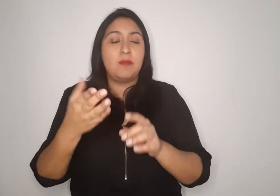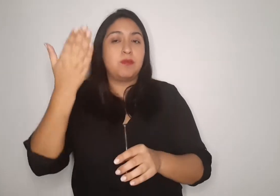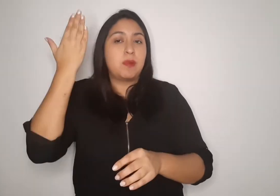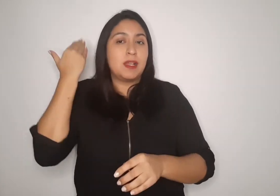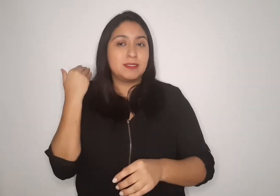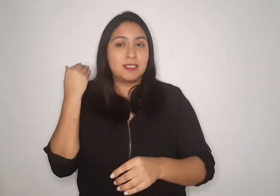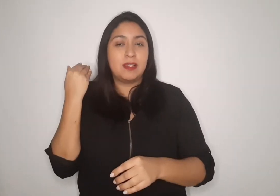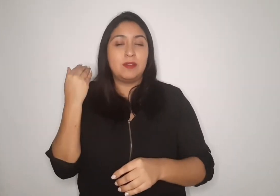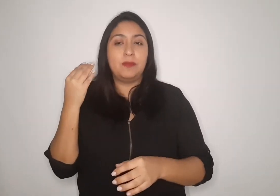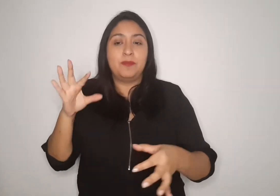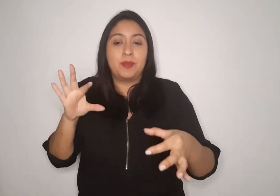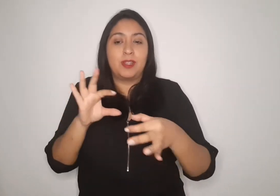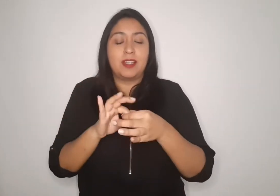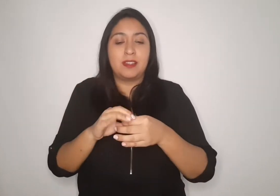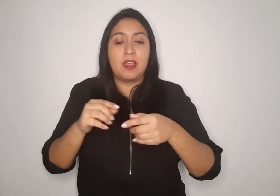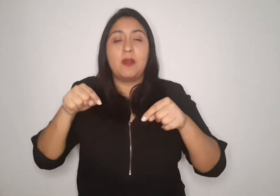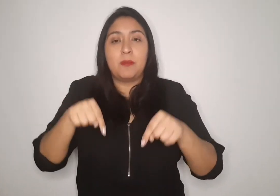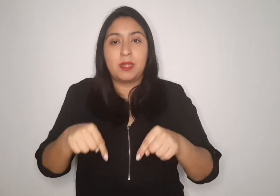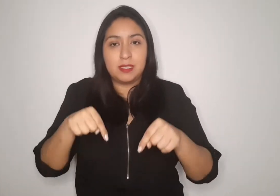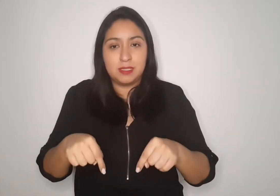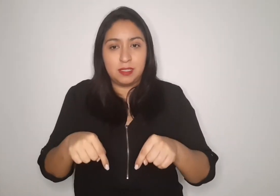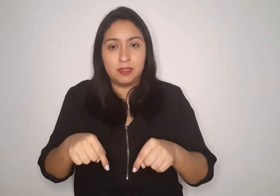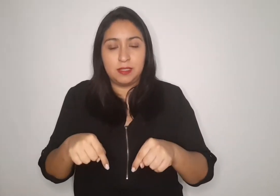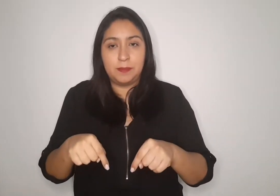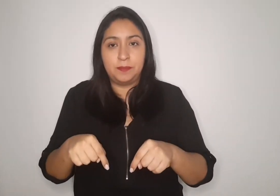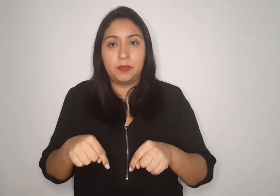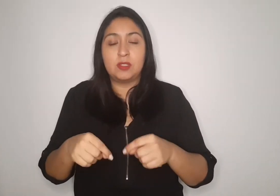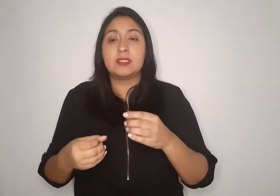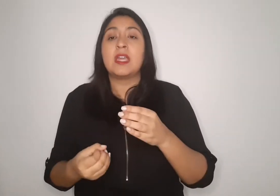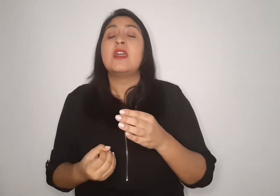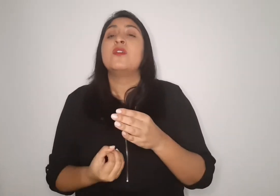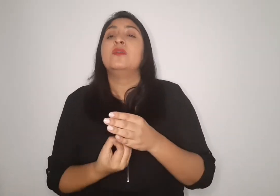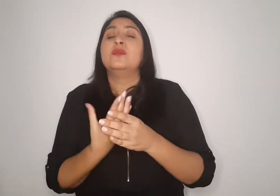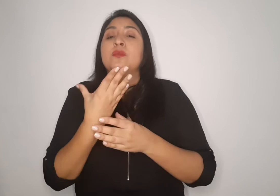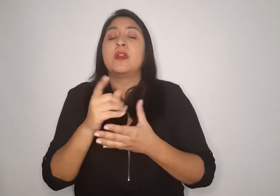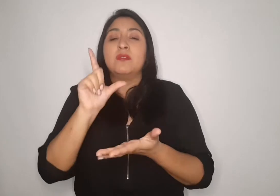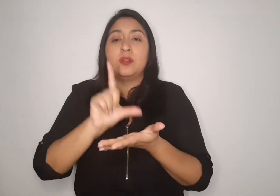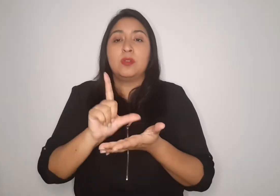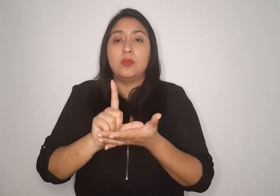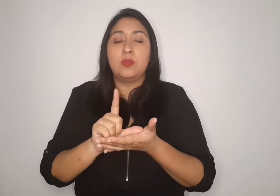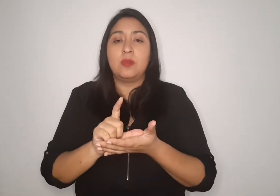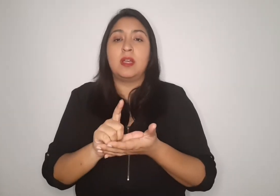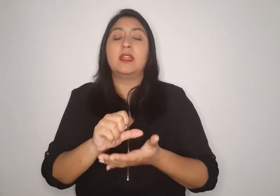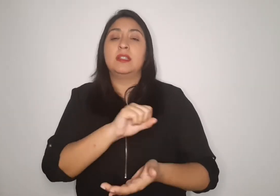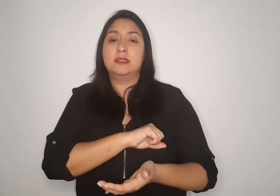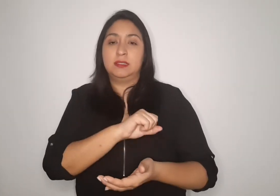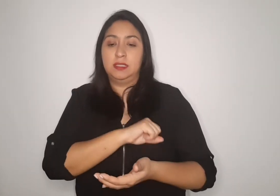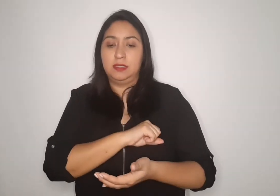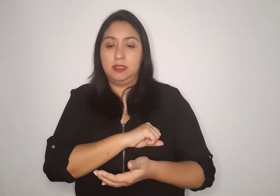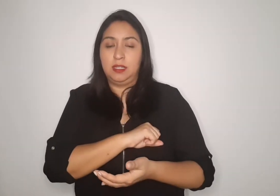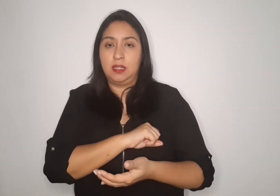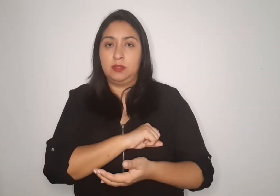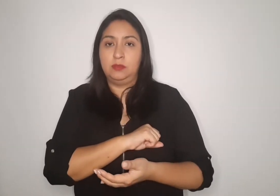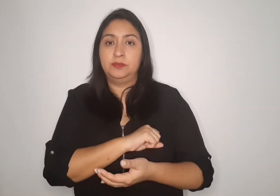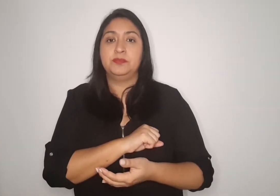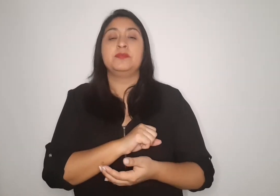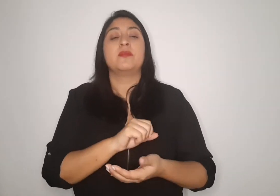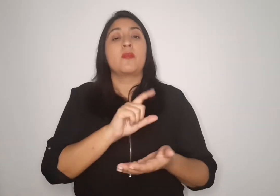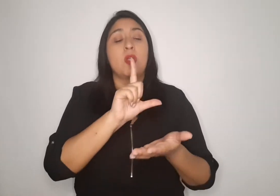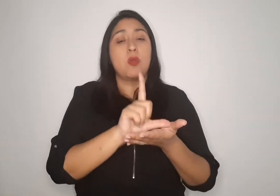Chile, un macromuseo de espacios autónomos, pero conectados entre sí, capaz de poner en una misma línea estética